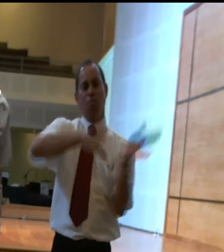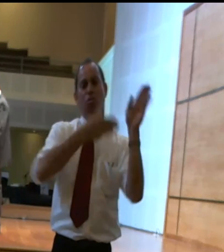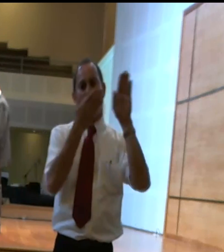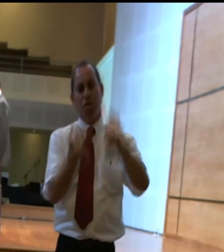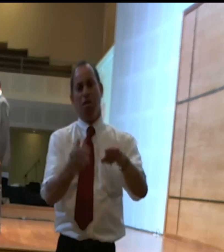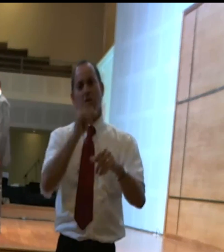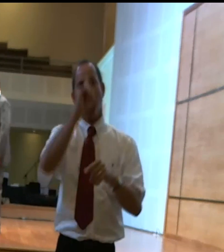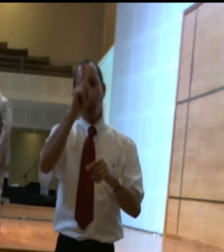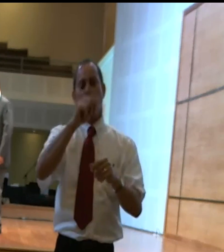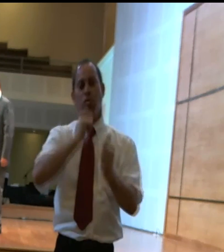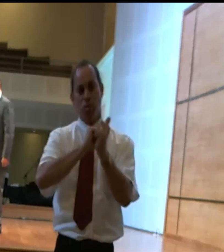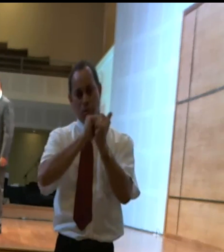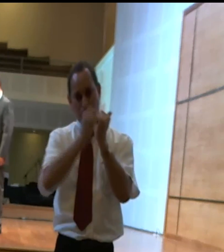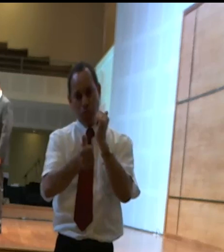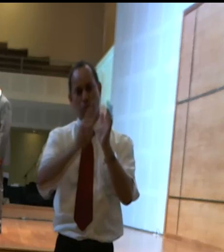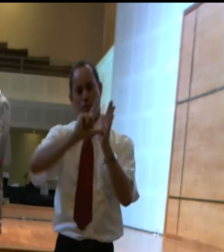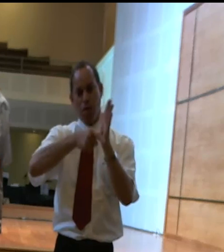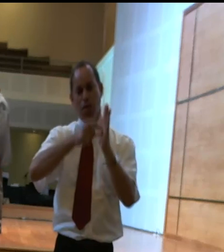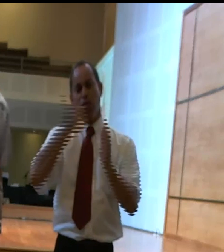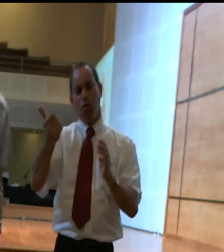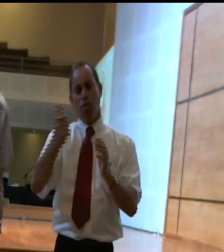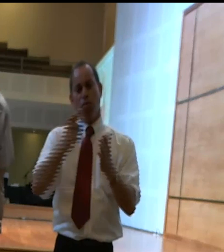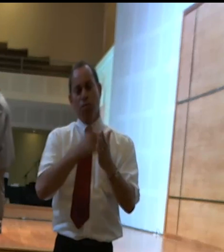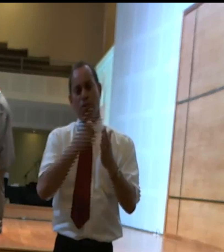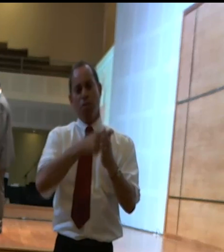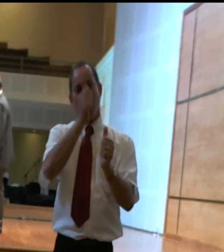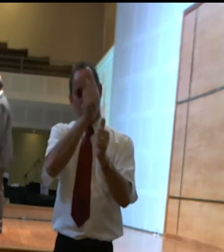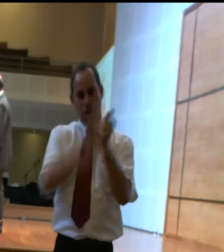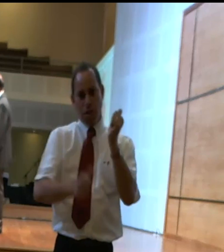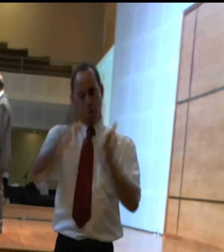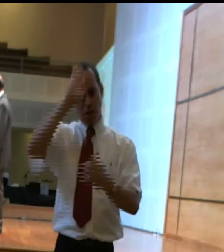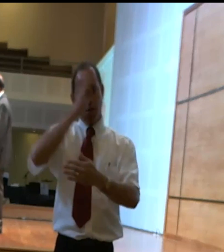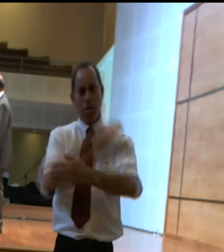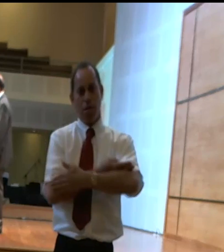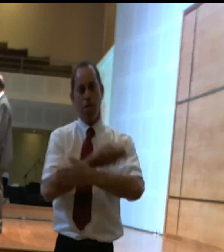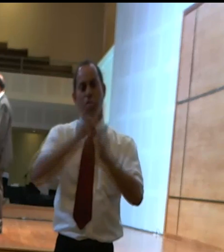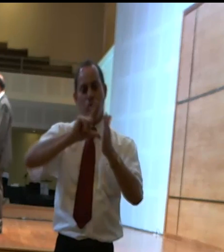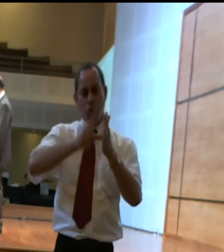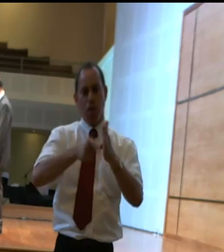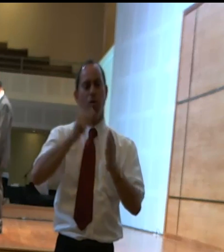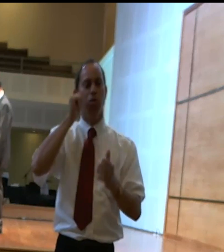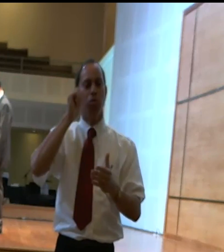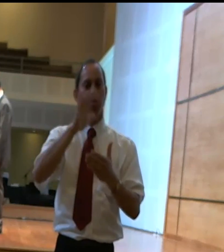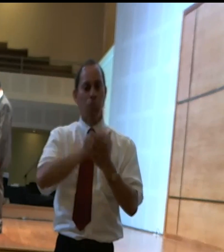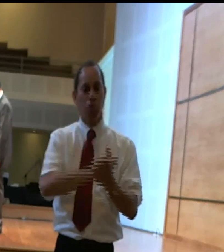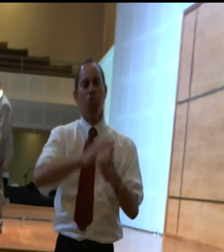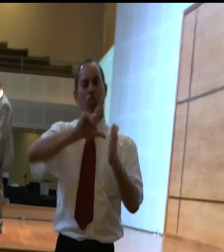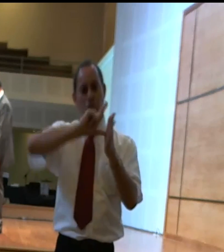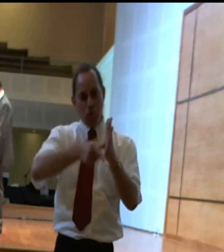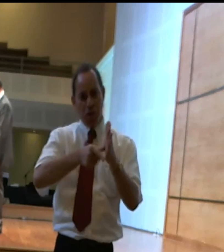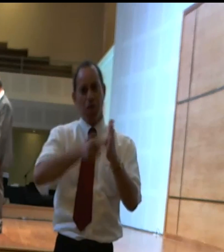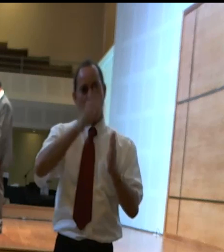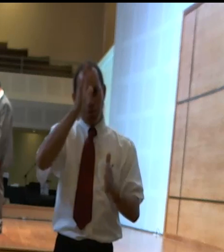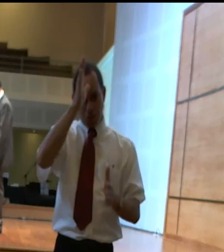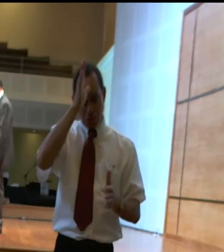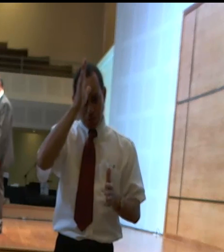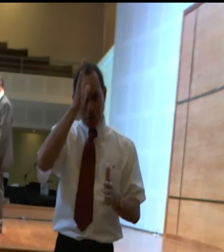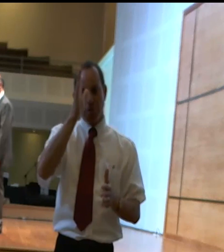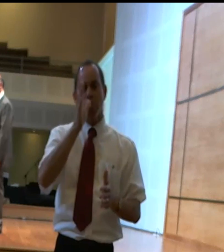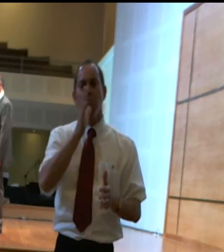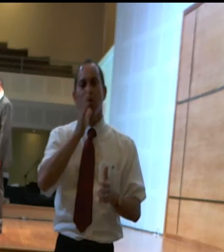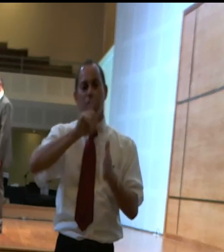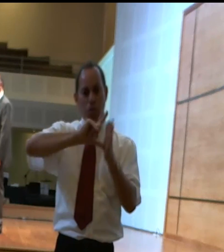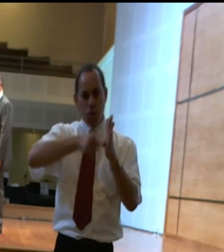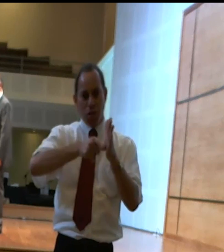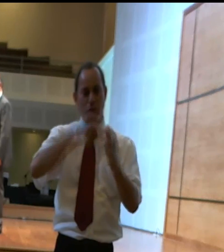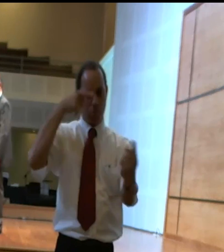otro. Primero morirá cada uno de sus hijos, luego morirá su esposa, luego morirán sus padres y luego